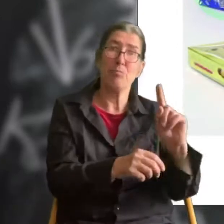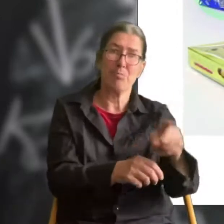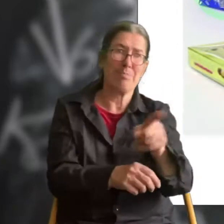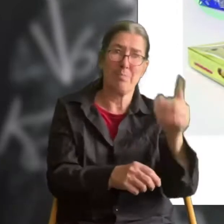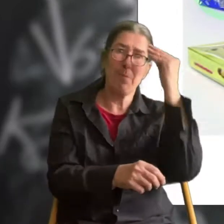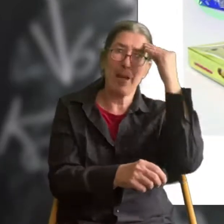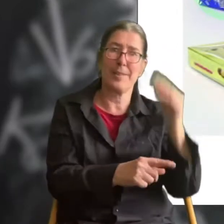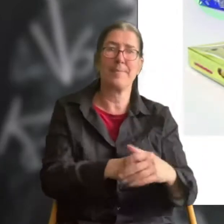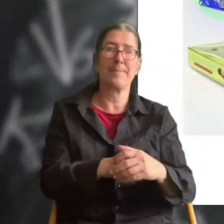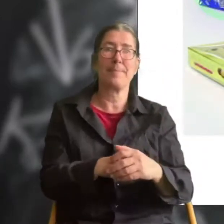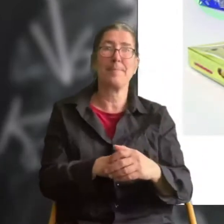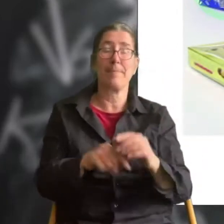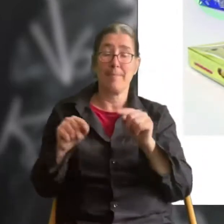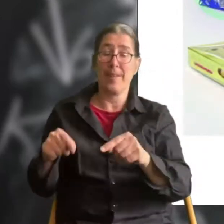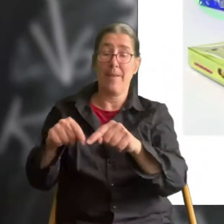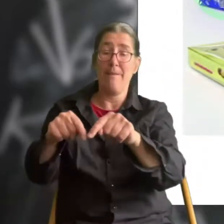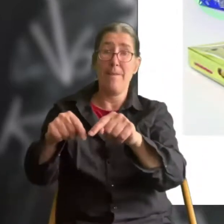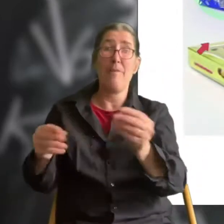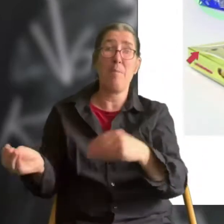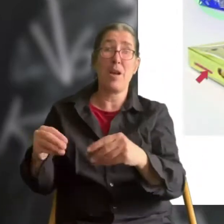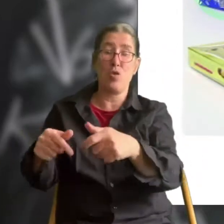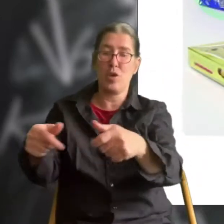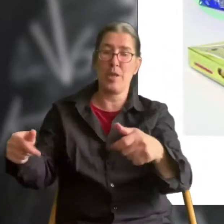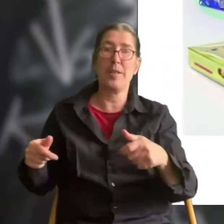Das müsstet ihr euch merken. Diese Verpackung